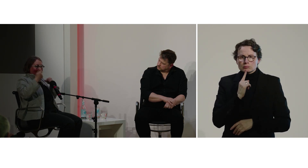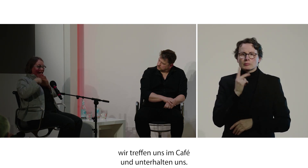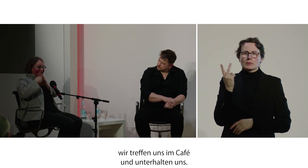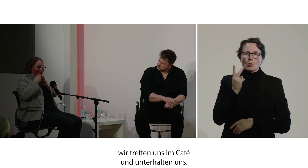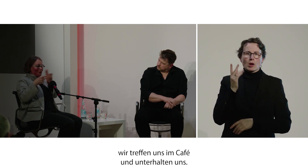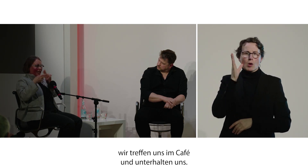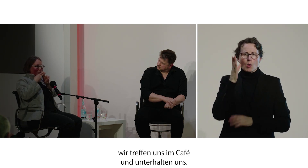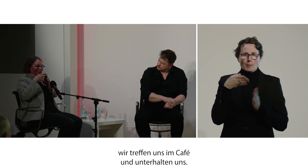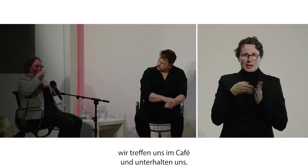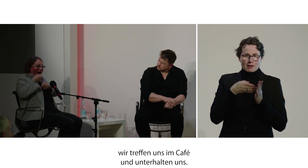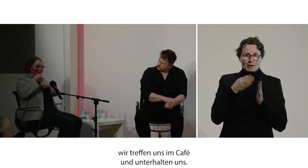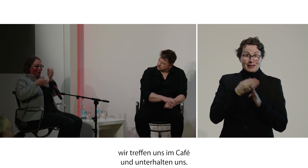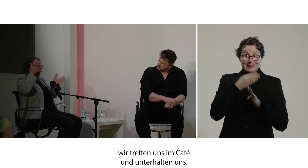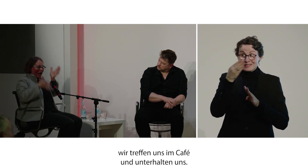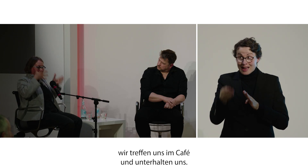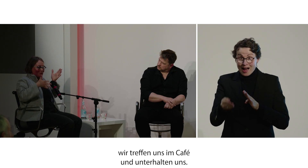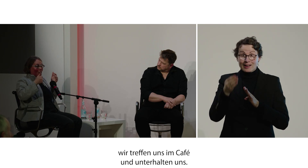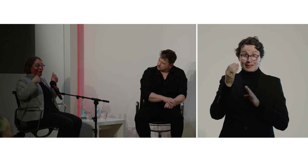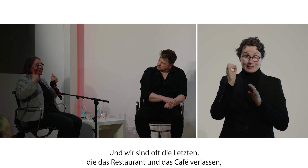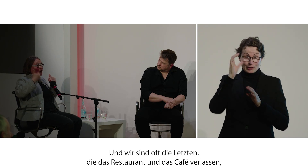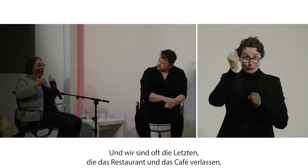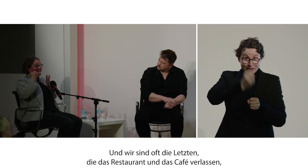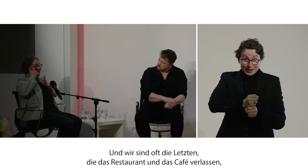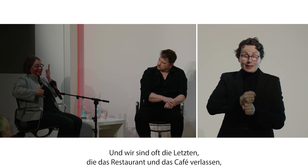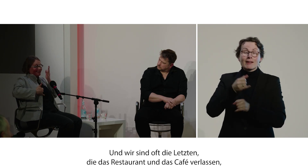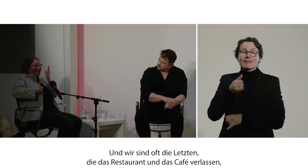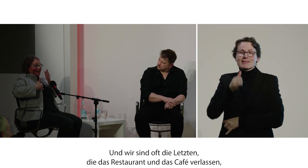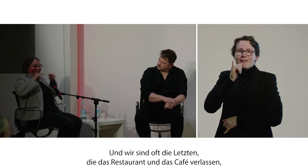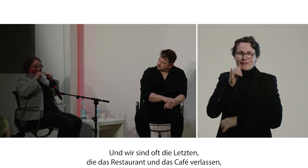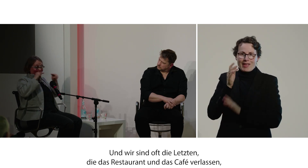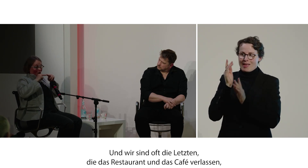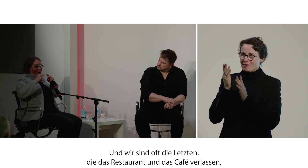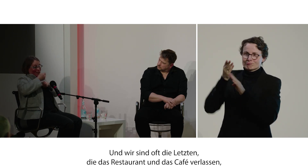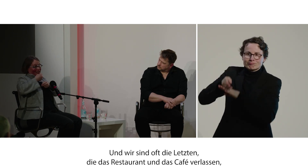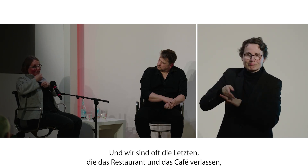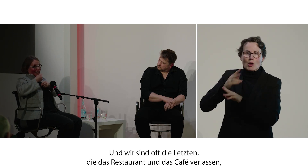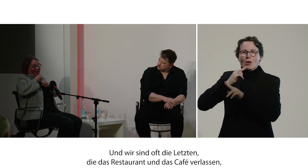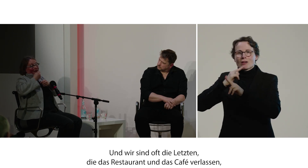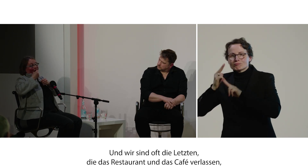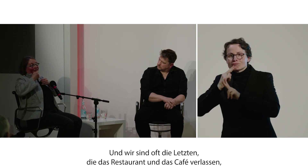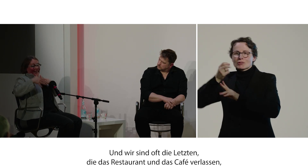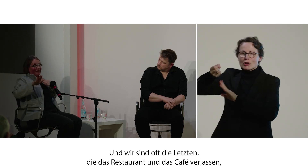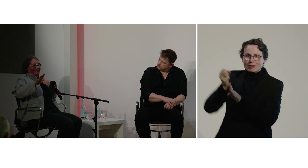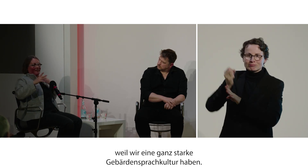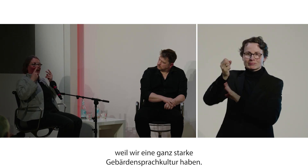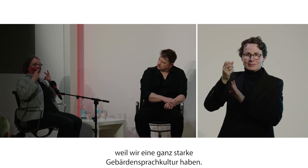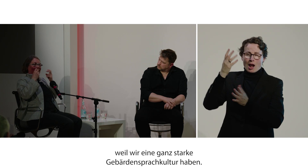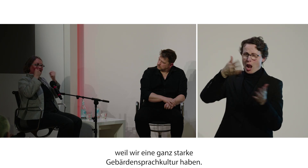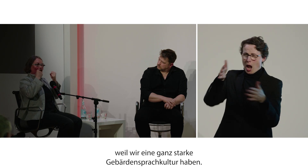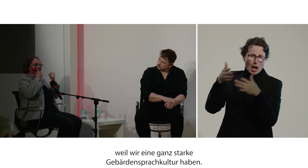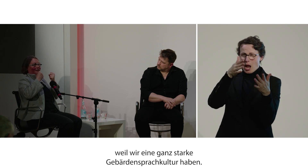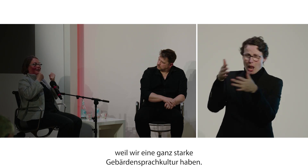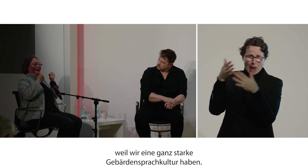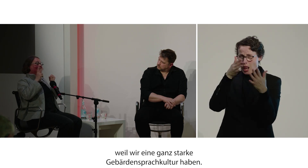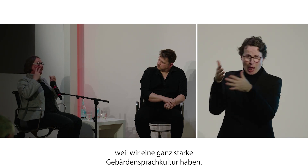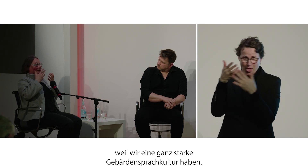Hause. Nach dem Kino treffen wir uns im Kaffee und unterhalten. Und wir sind oft die Letzten, die das Restaurant und das Kaffee verlassen, weil wir eine